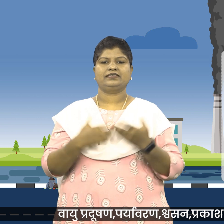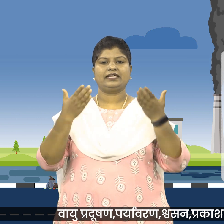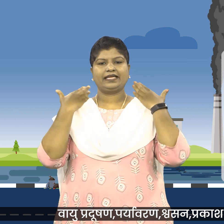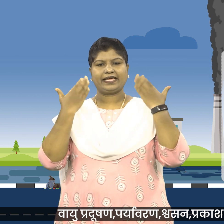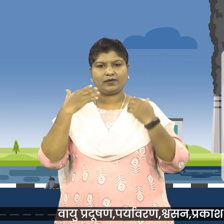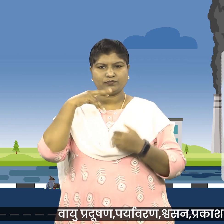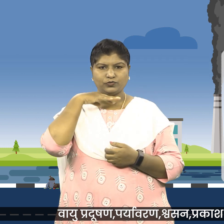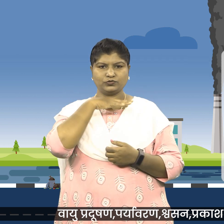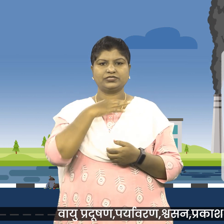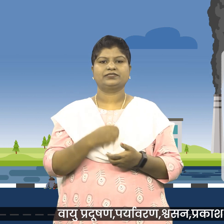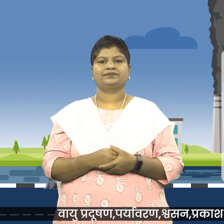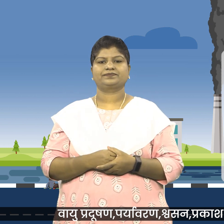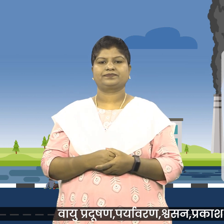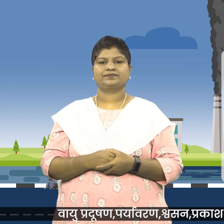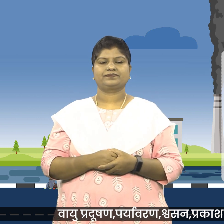वायु प्रदूषण,